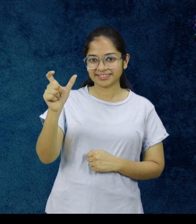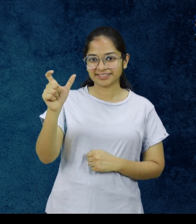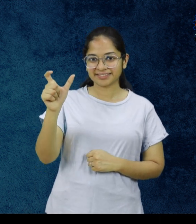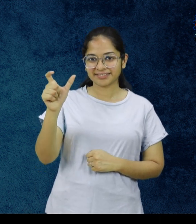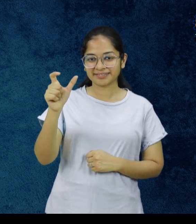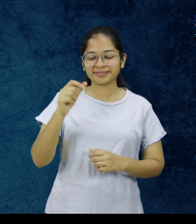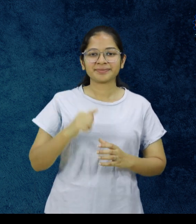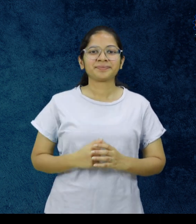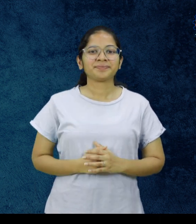चचेरा